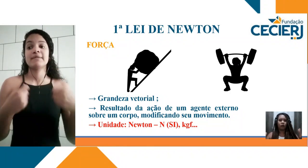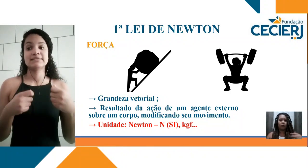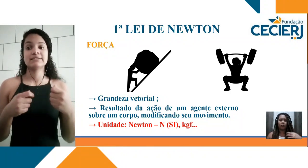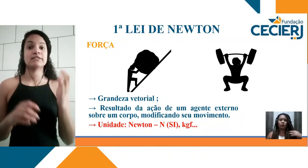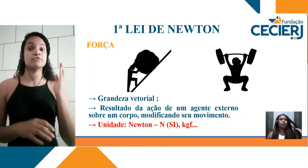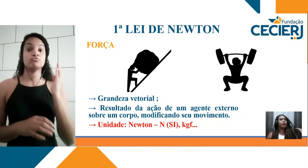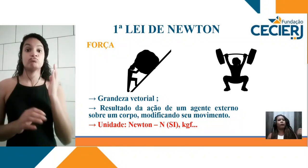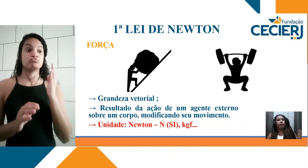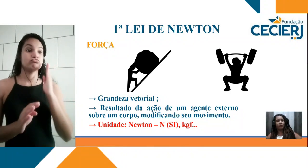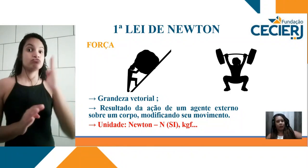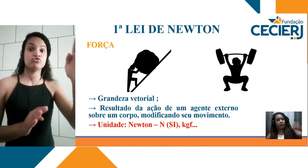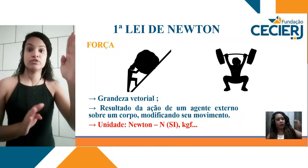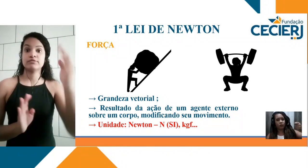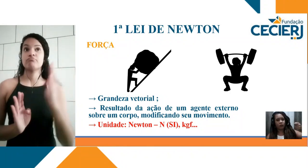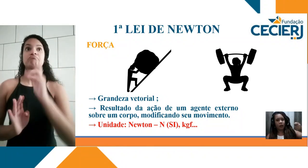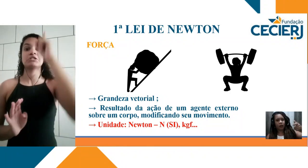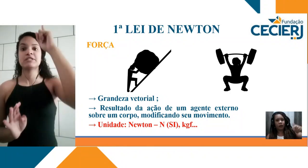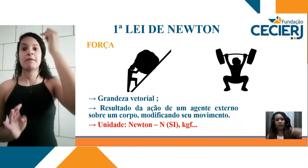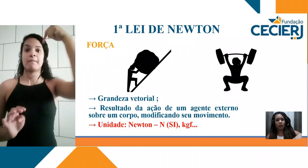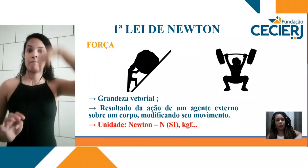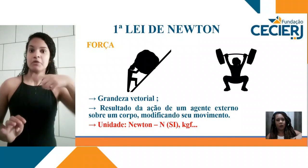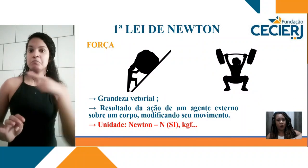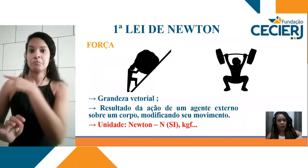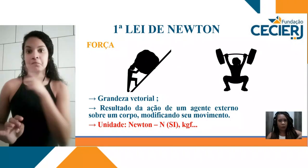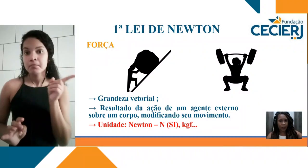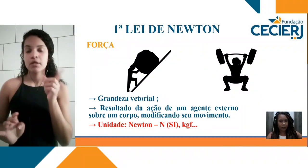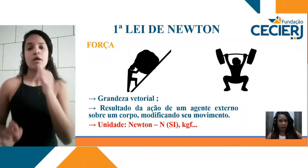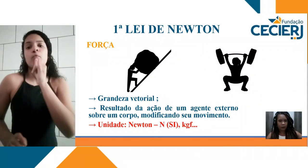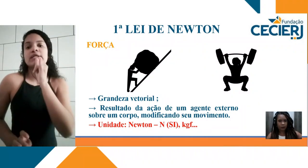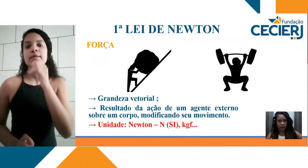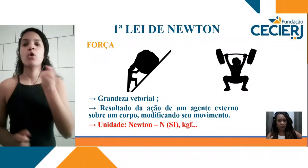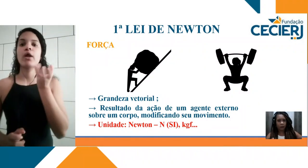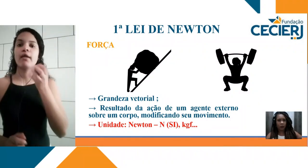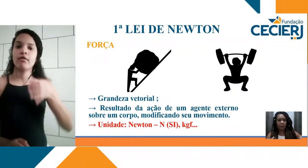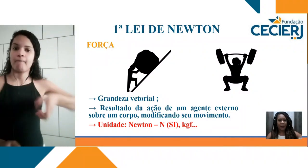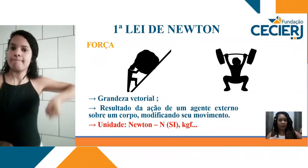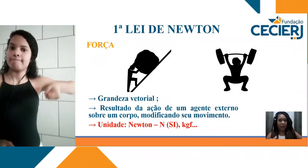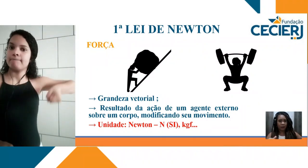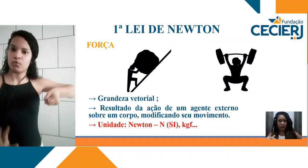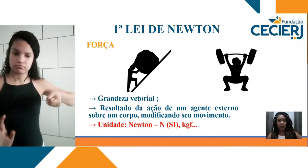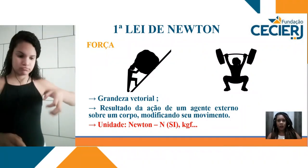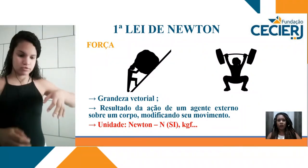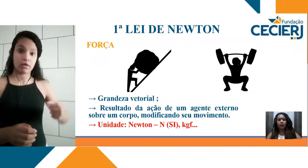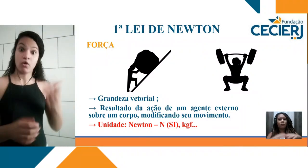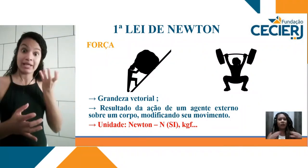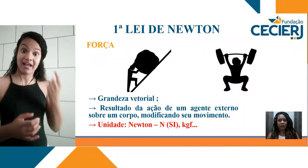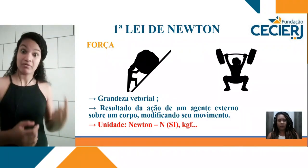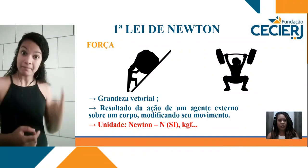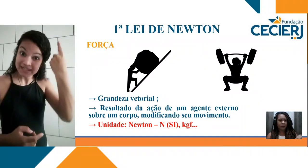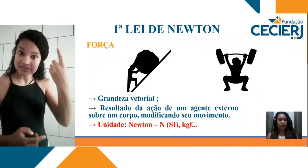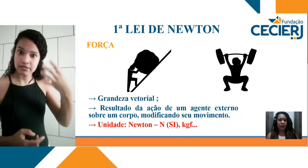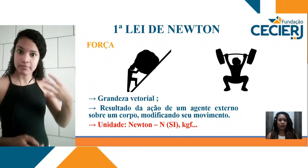de modo. Então, se eu quero levantar um balde, não adianta empurrar o balde para o lado, porque para o lado não